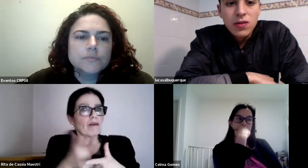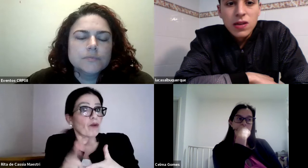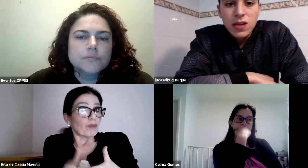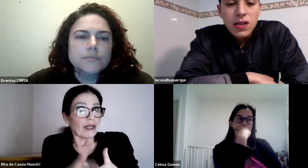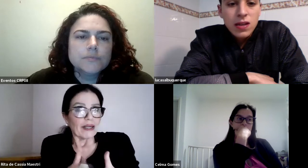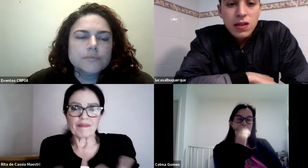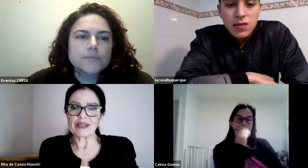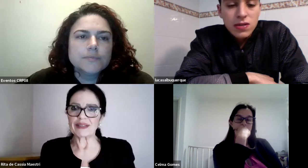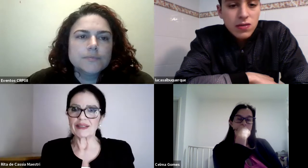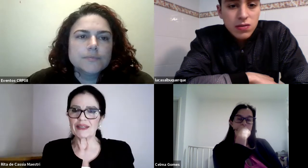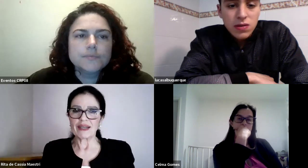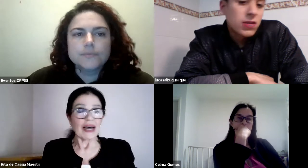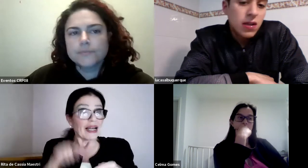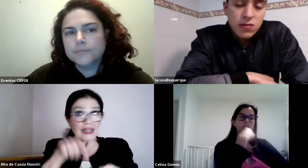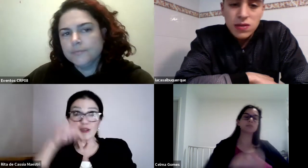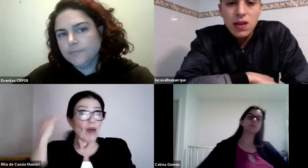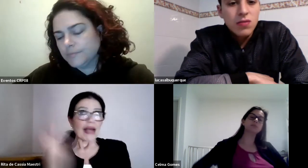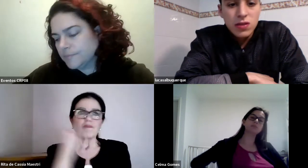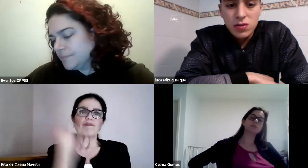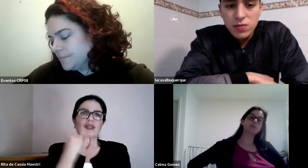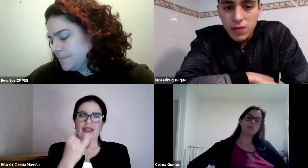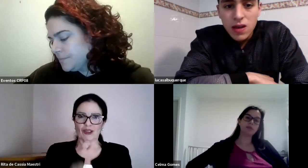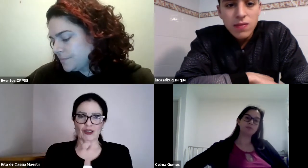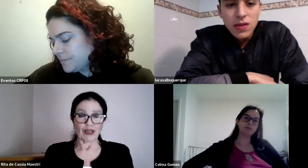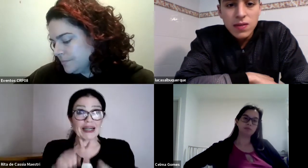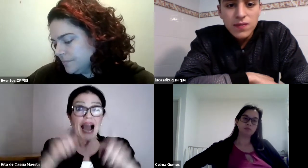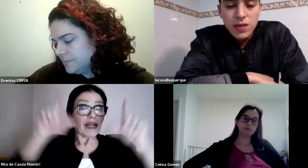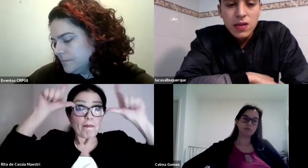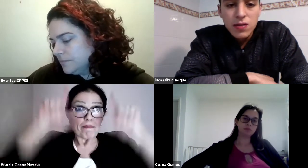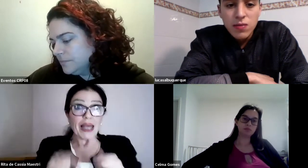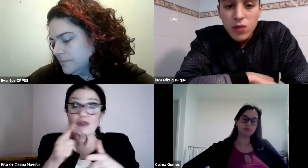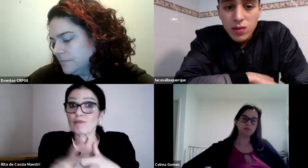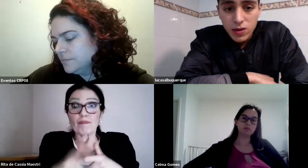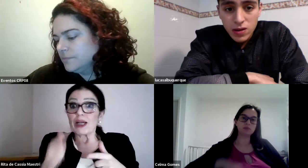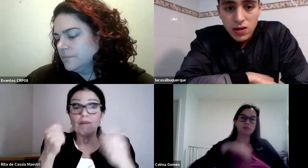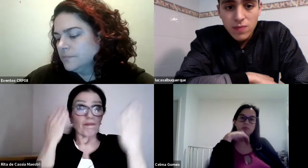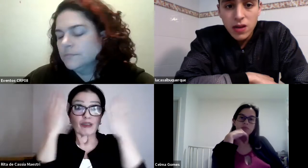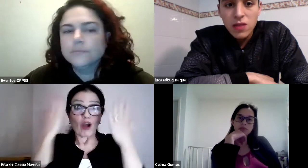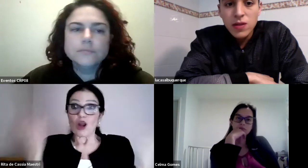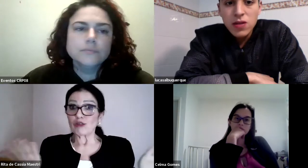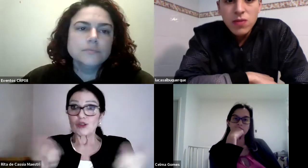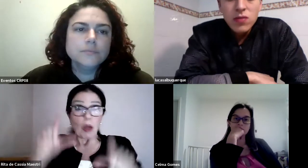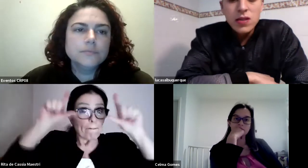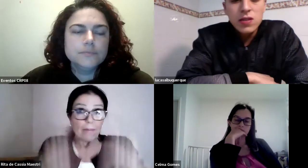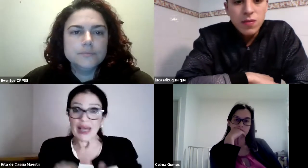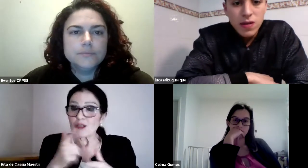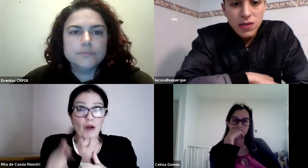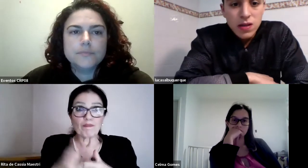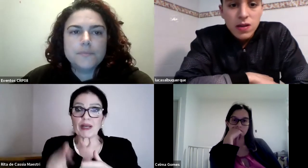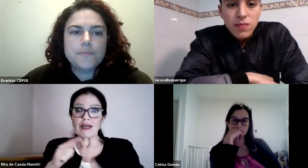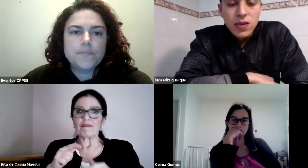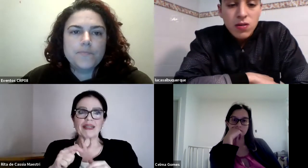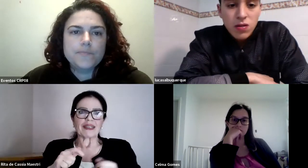relacionamento, entender o que está acontecendo, quais são os problemas. Então, é muito importante para que a gente possa diminuir esses